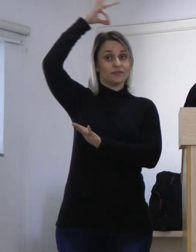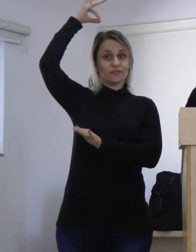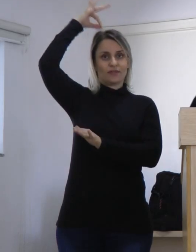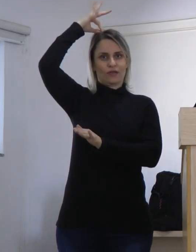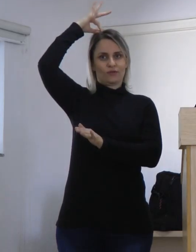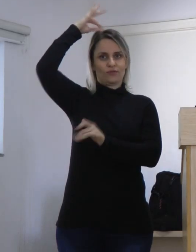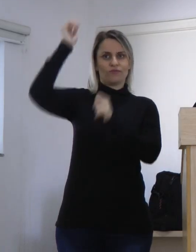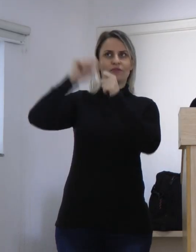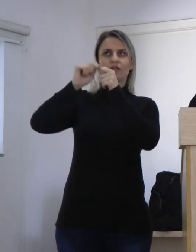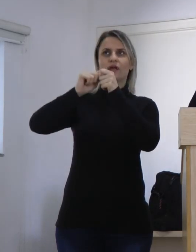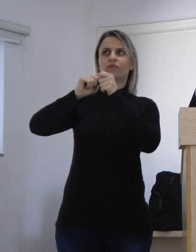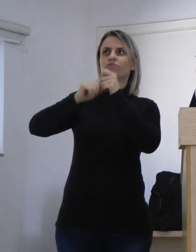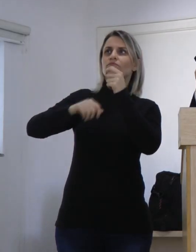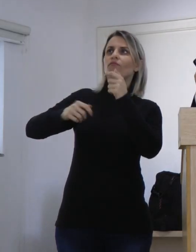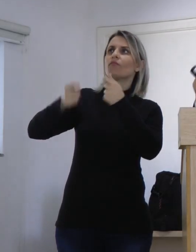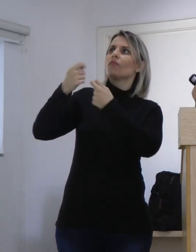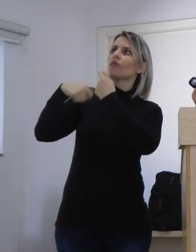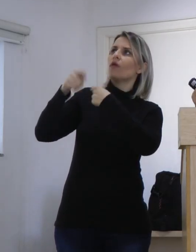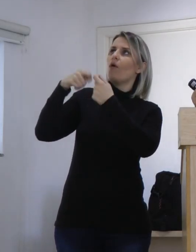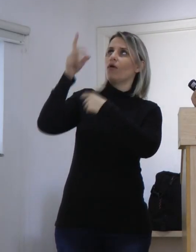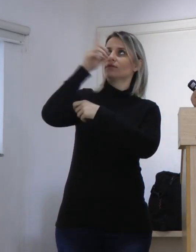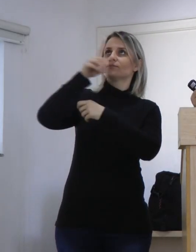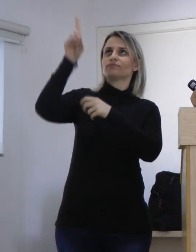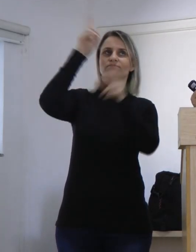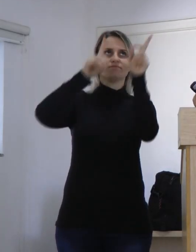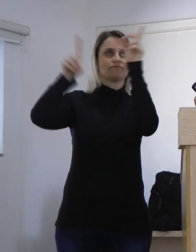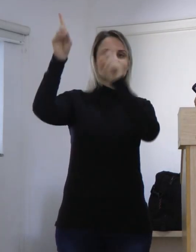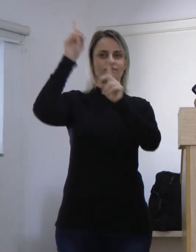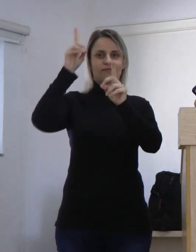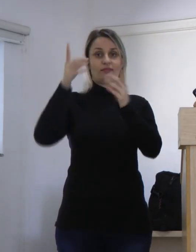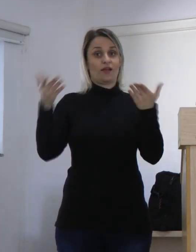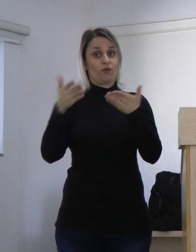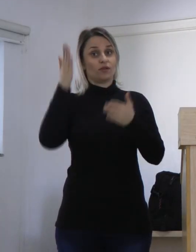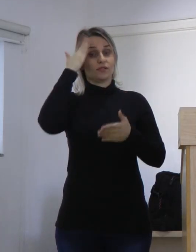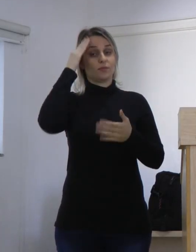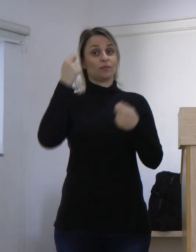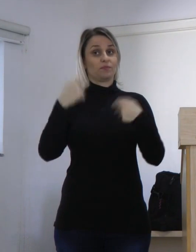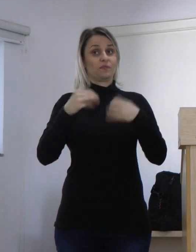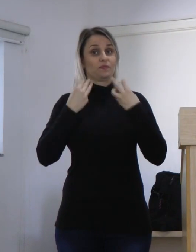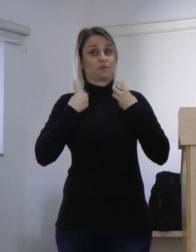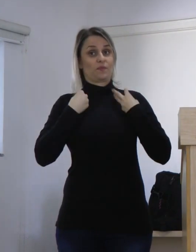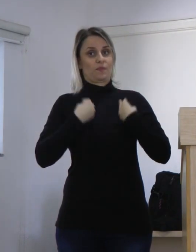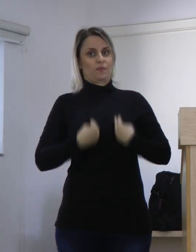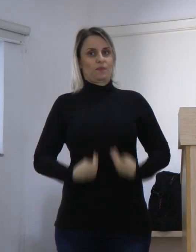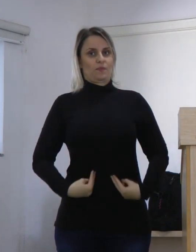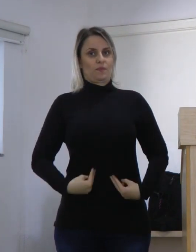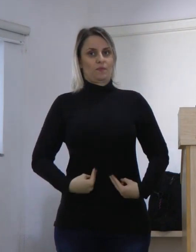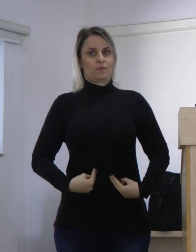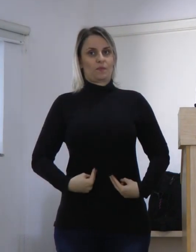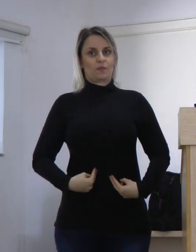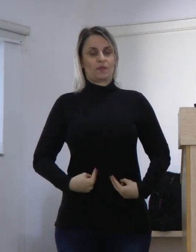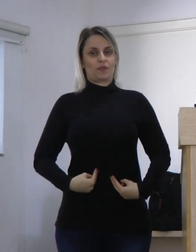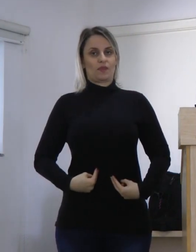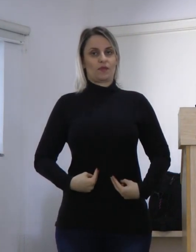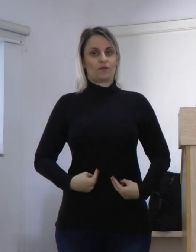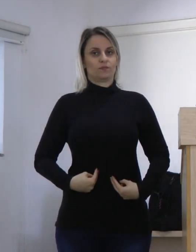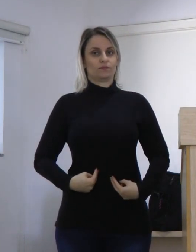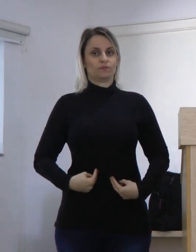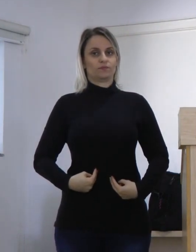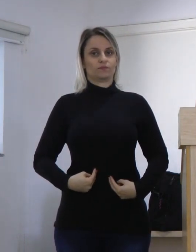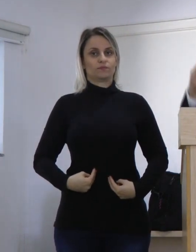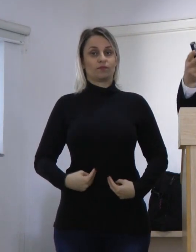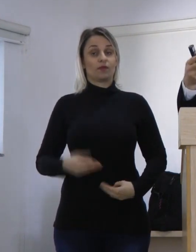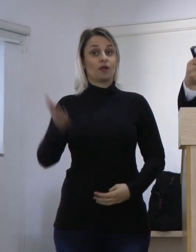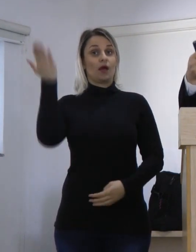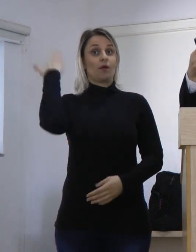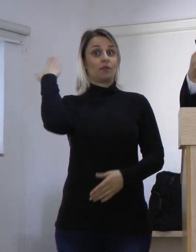da necessidade e do merecimento. Antes nós tínhamos que viver no ascetismo, no alto das montanhas geladas,